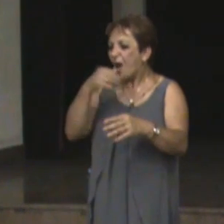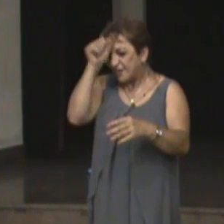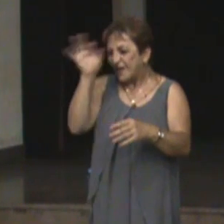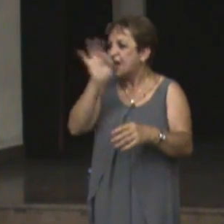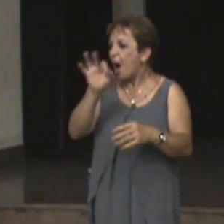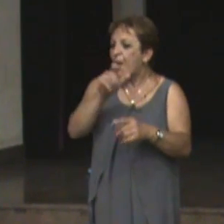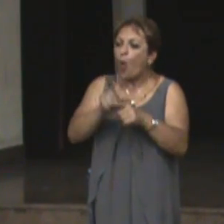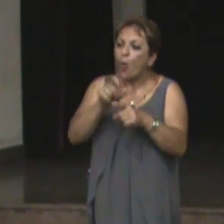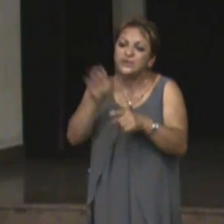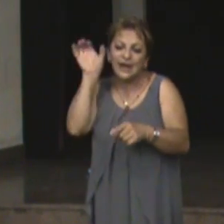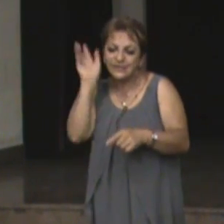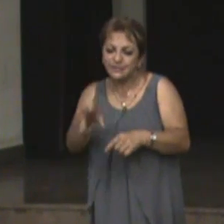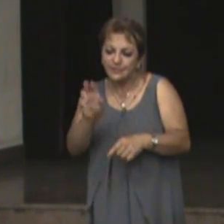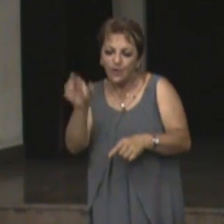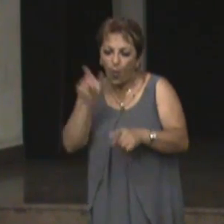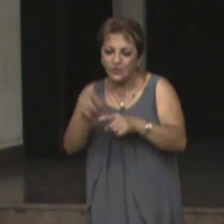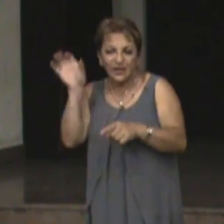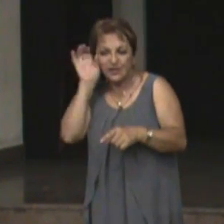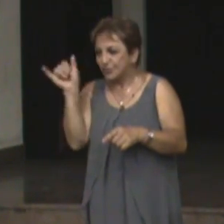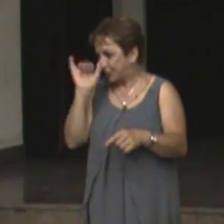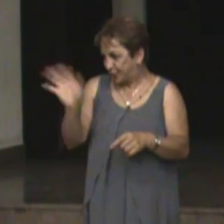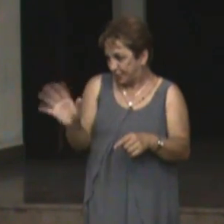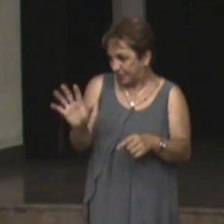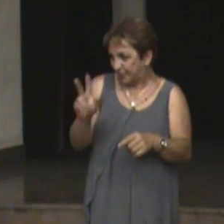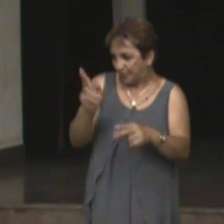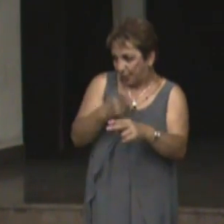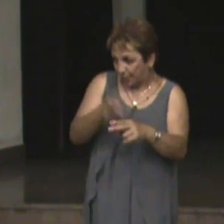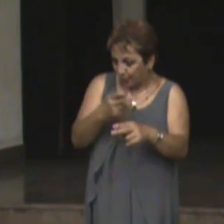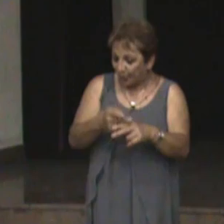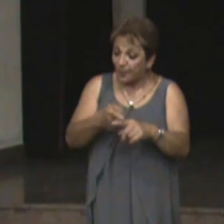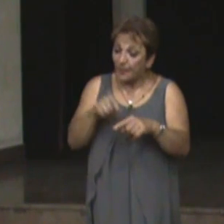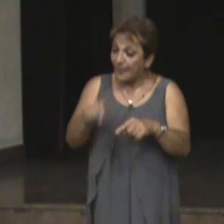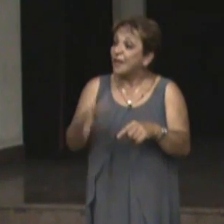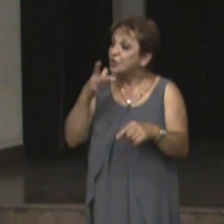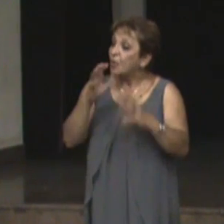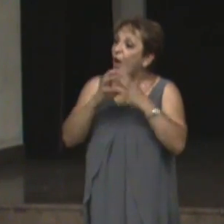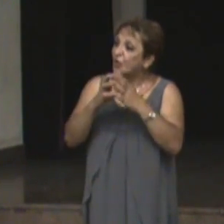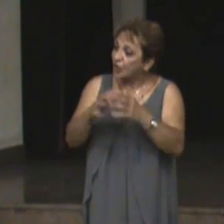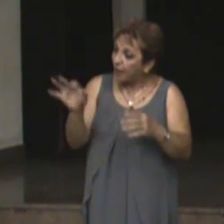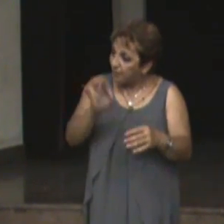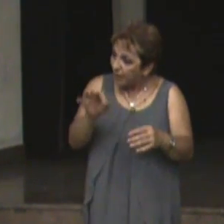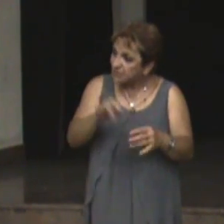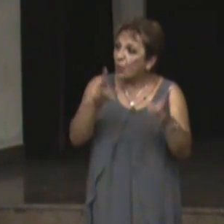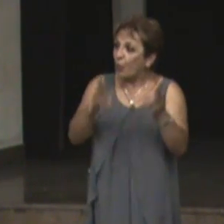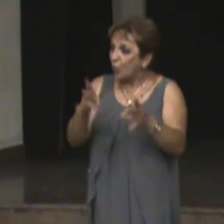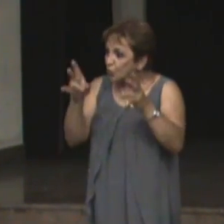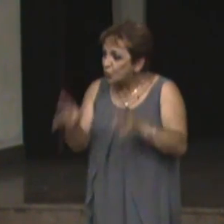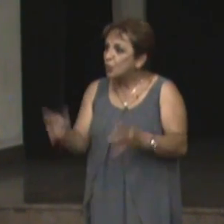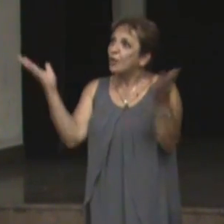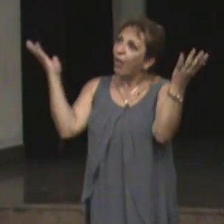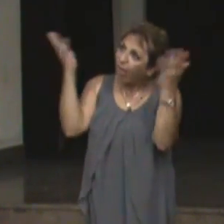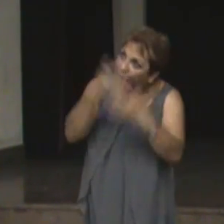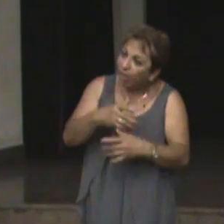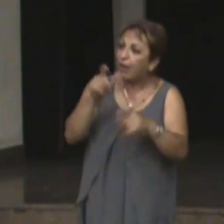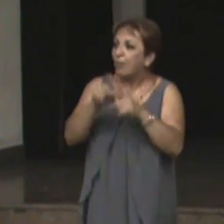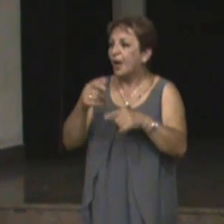տրամադրել Աստծո խոսքի պատվաբերության համար։ Եվ այս դեպքում արդեն աշխարհի հոգսերը, փորձությունները,